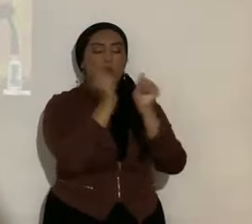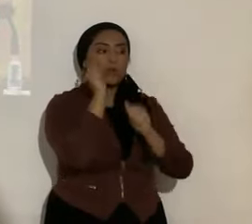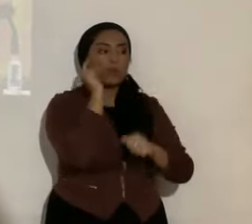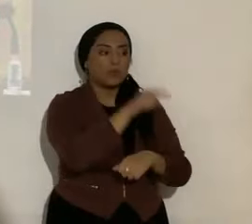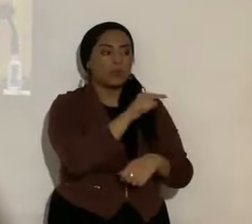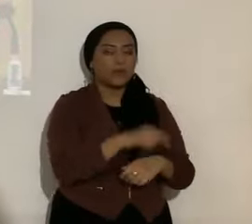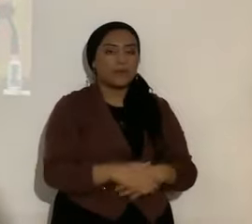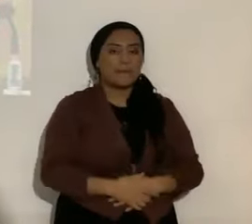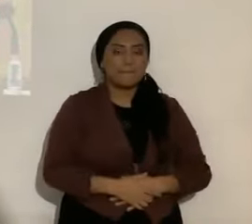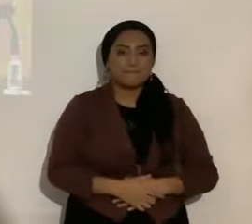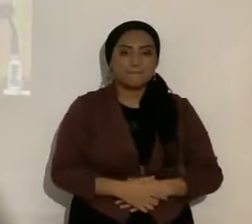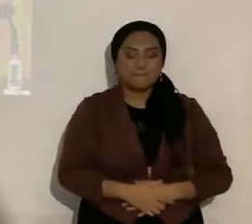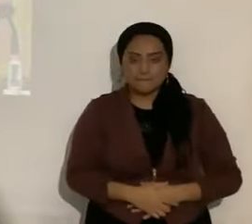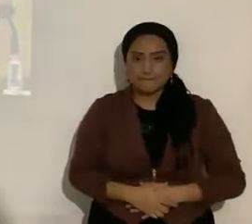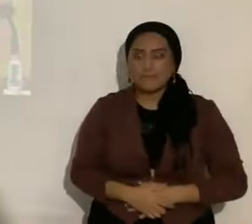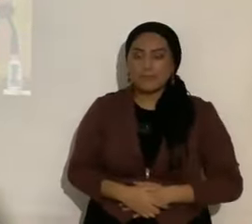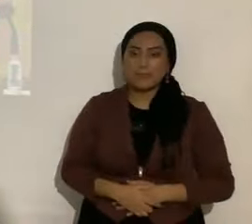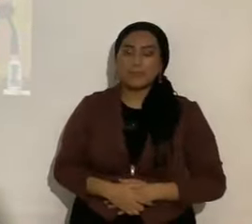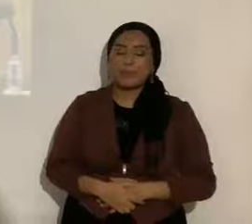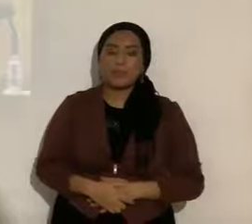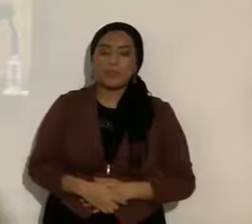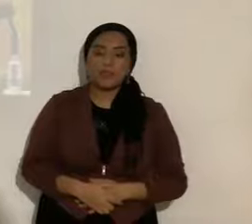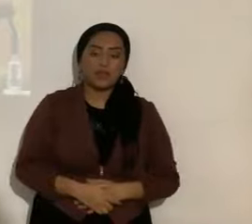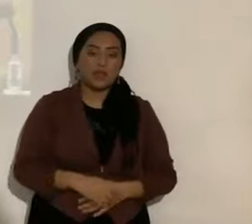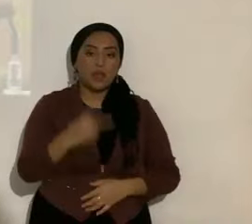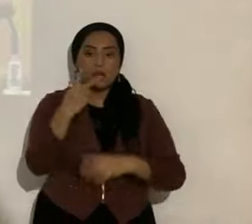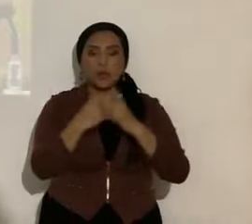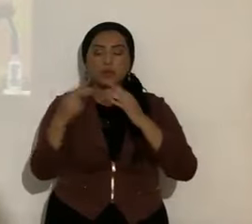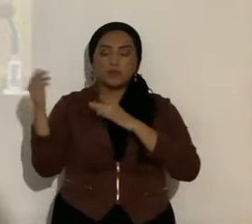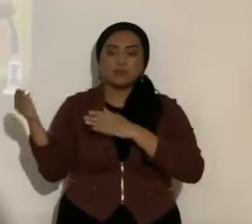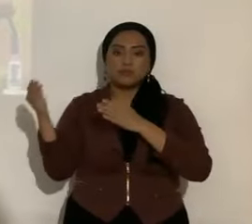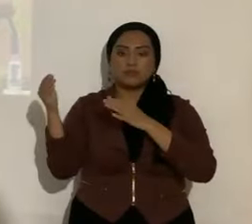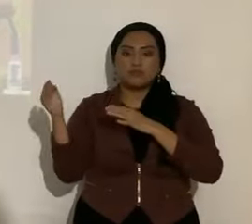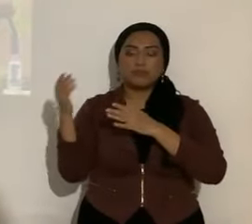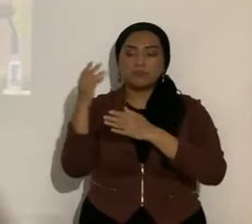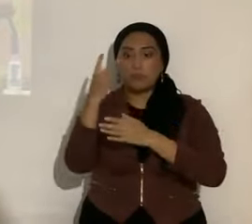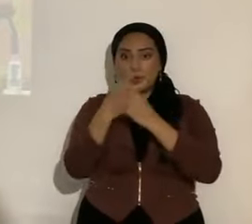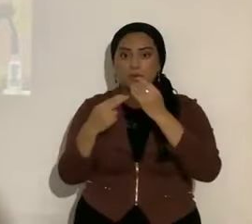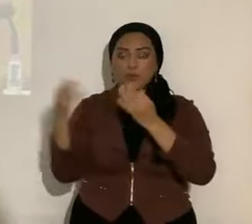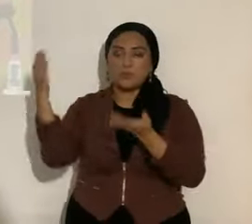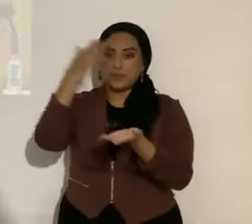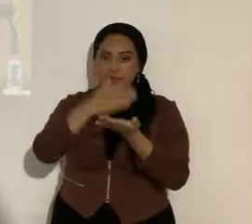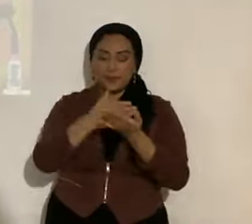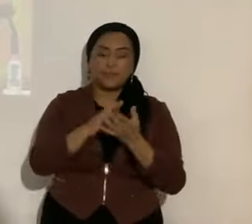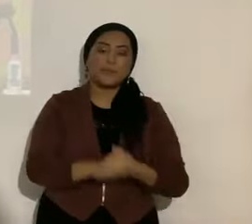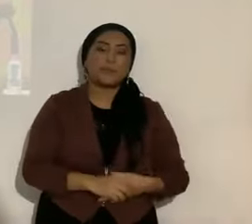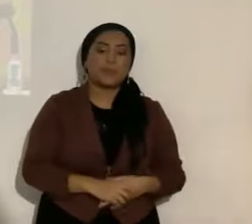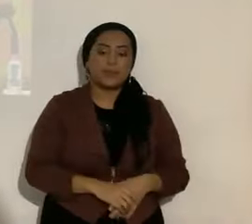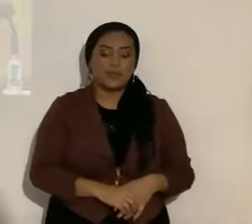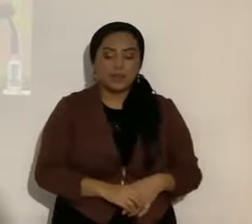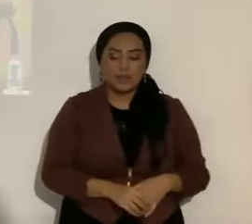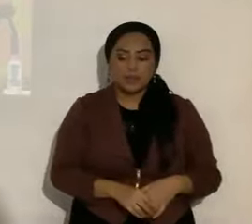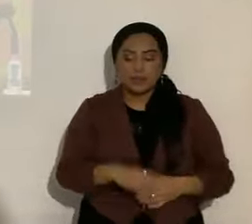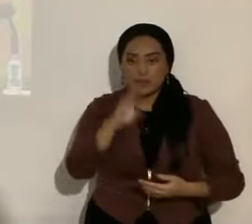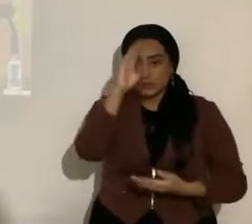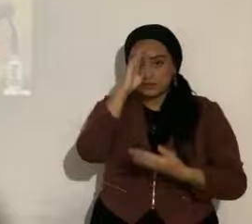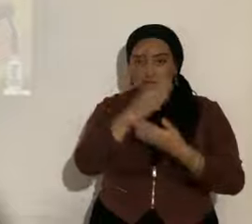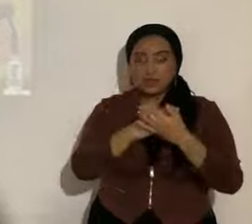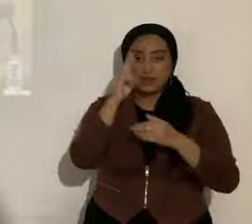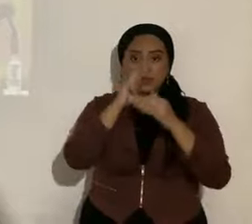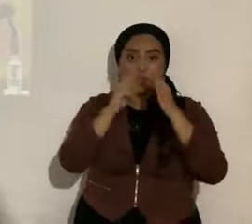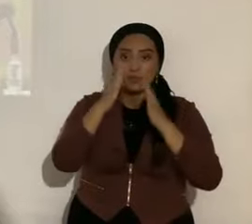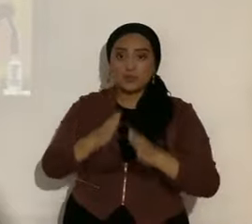dejaré. ¿Sí? Vinieron pues a Jericó. 5. Y se acercaron a Eliseo los hijos de los profetas que estaban en Jericó y le